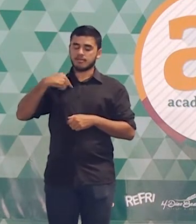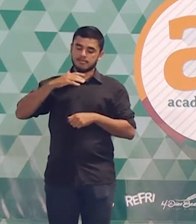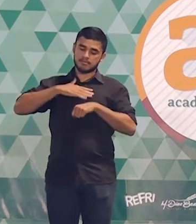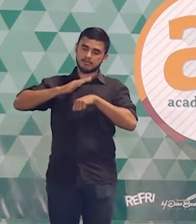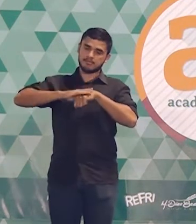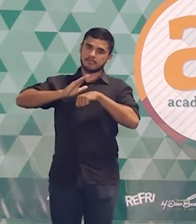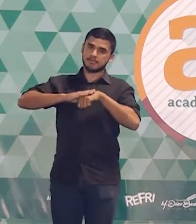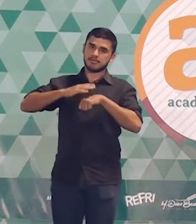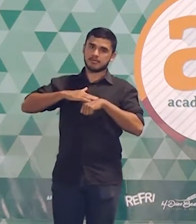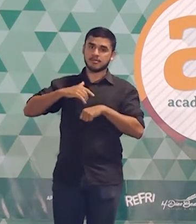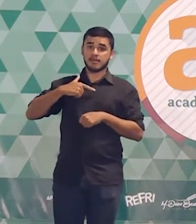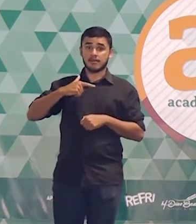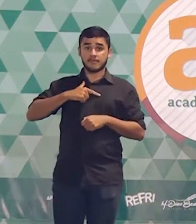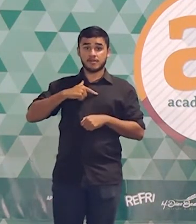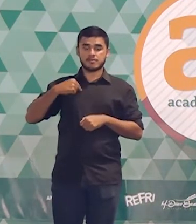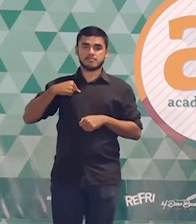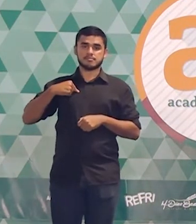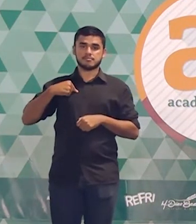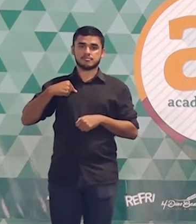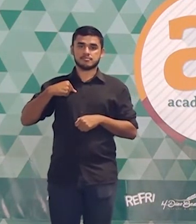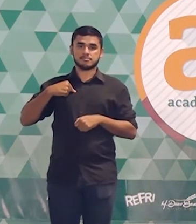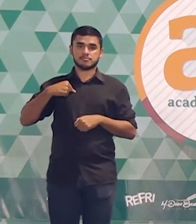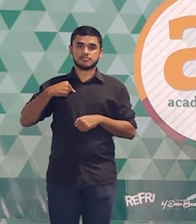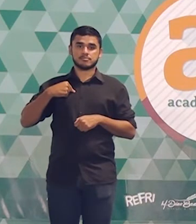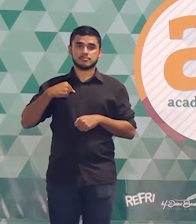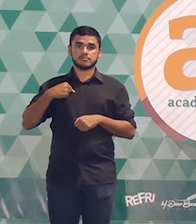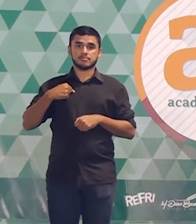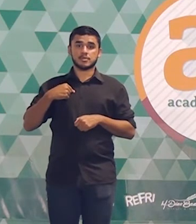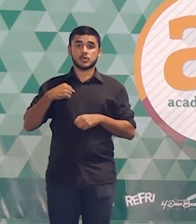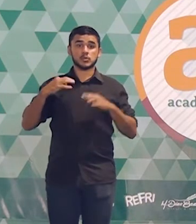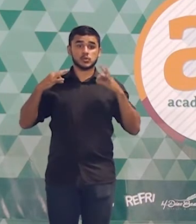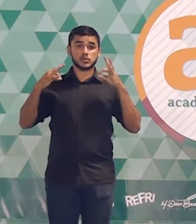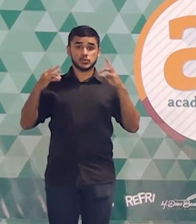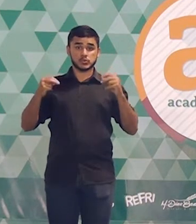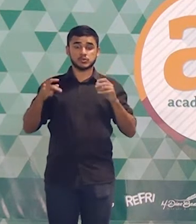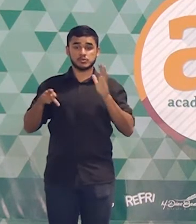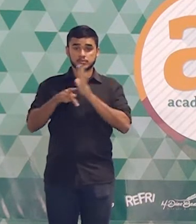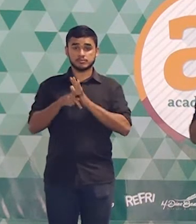Tá? Feia é a sua atitude. Feia é cadastro colorido.